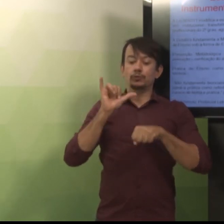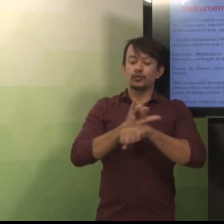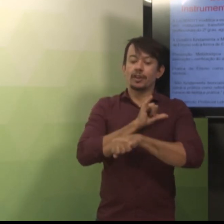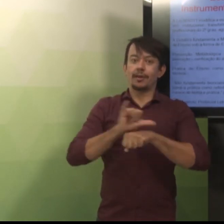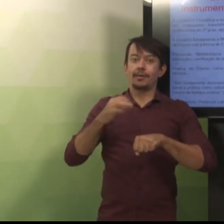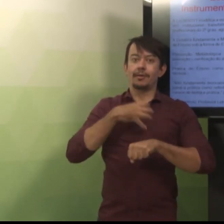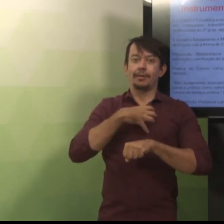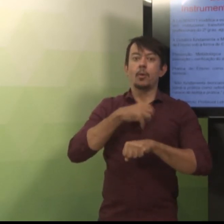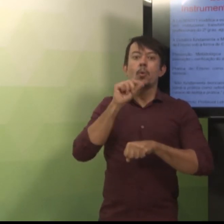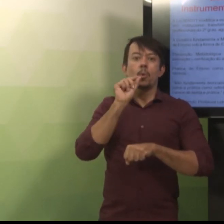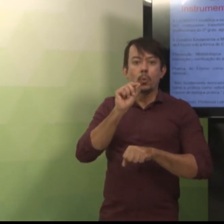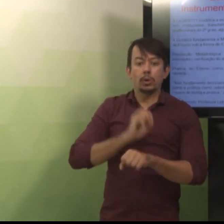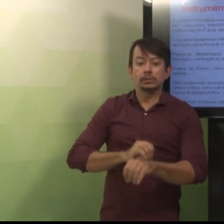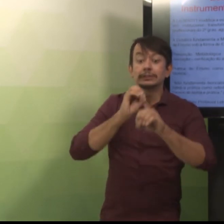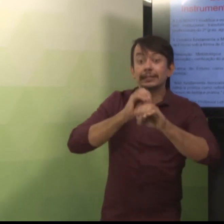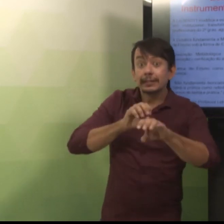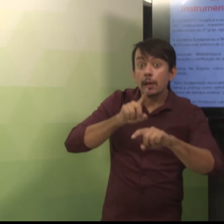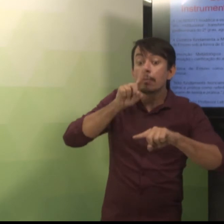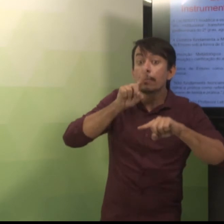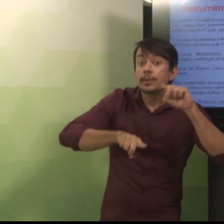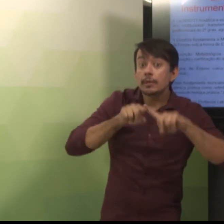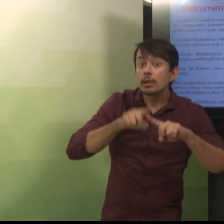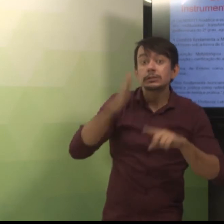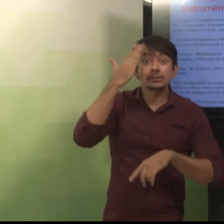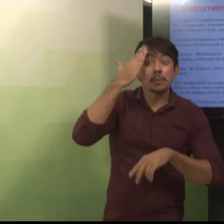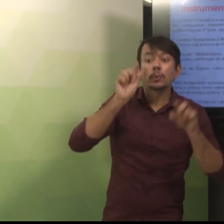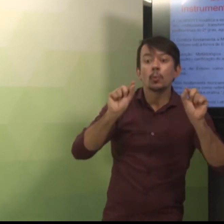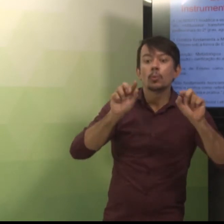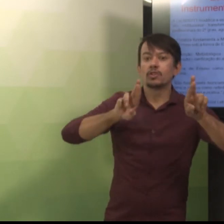eu vou conhecer estratégias de ensino, materiais diferentes.